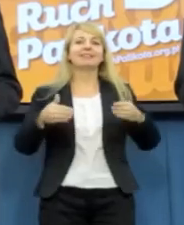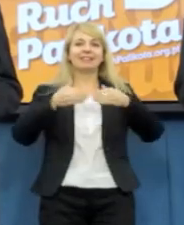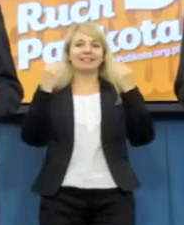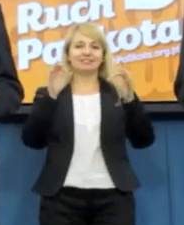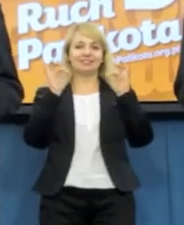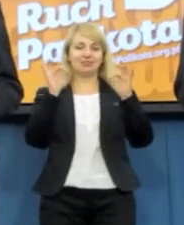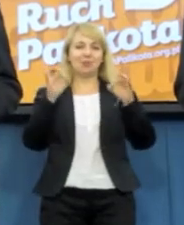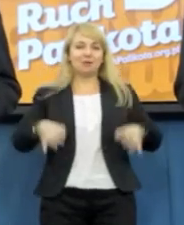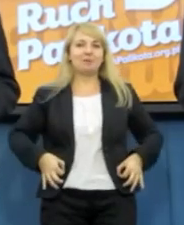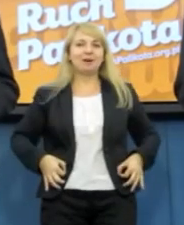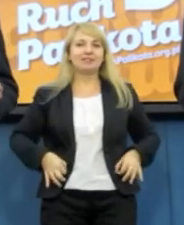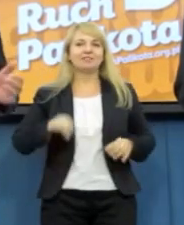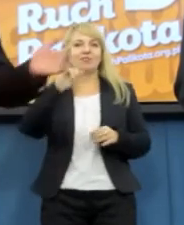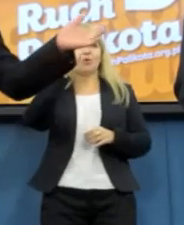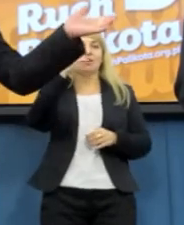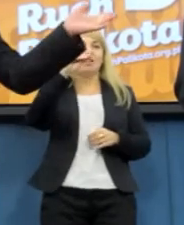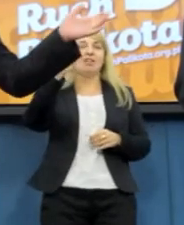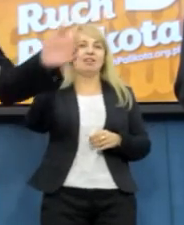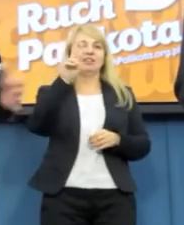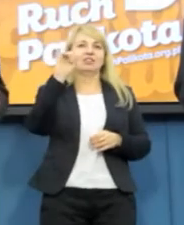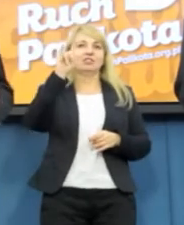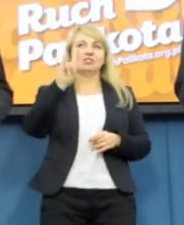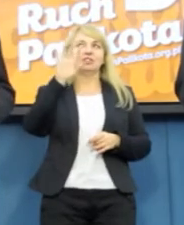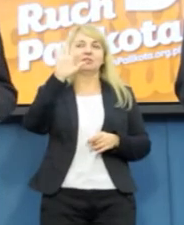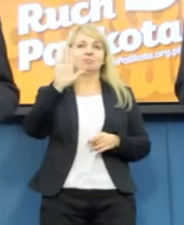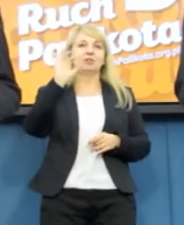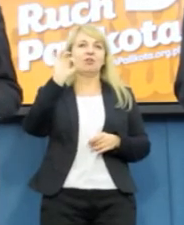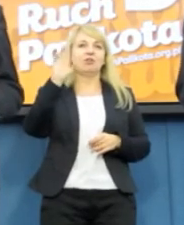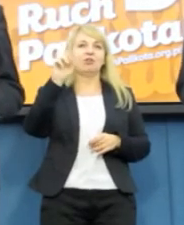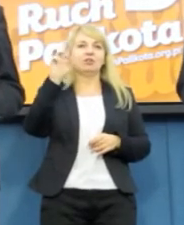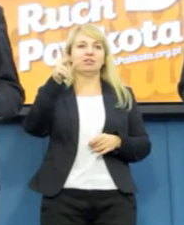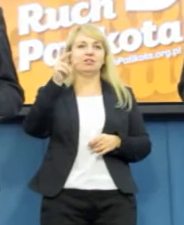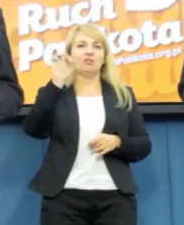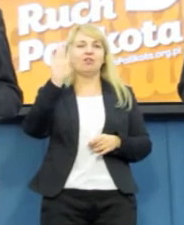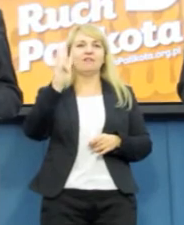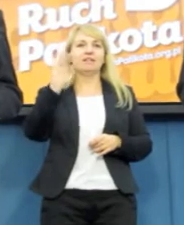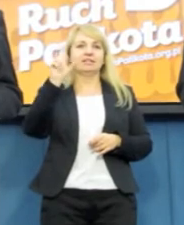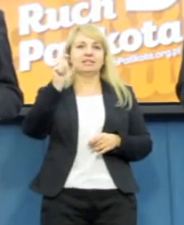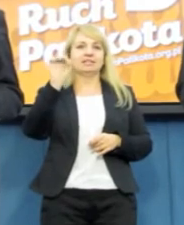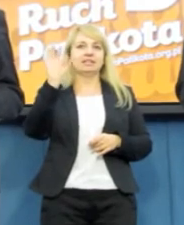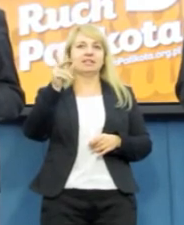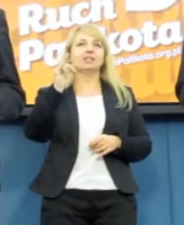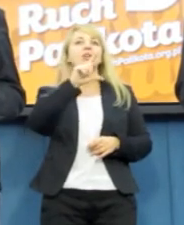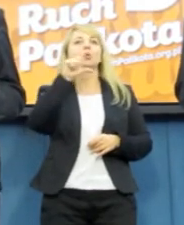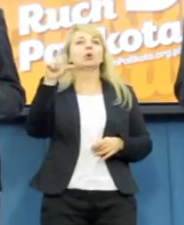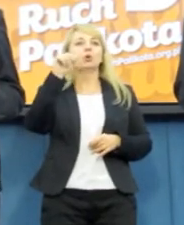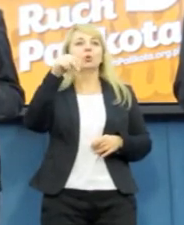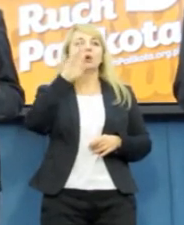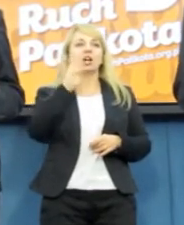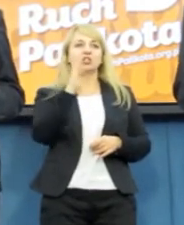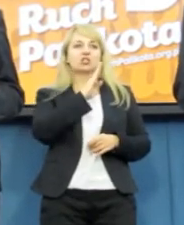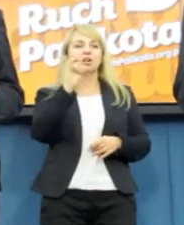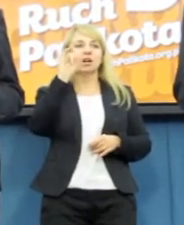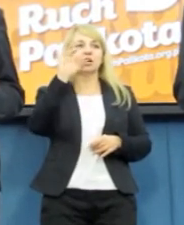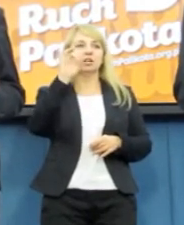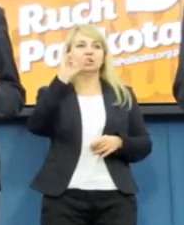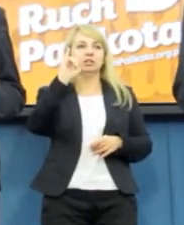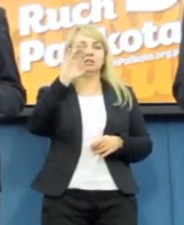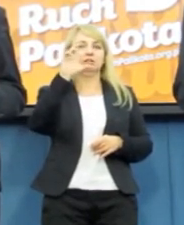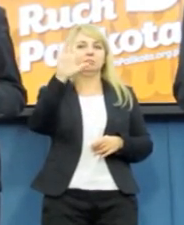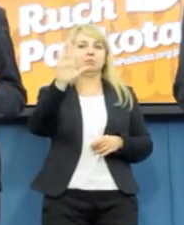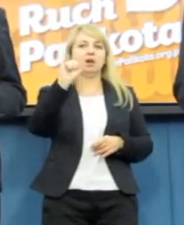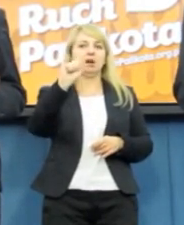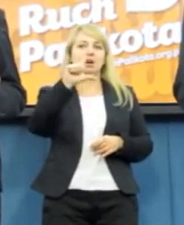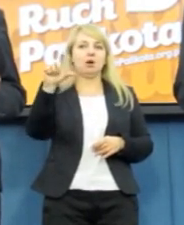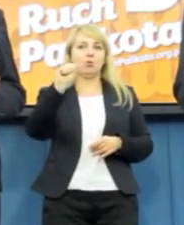Dzień dobry Państwu, Jerzy Borkowski, Łukasz Gibała. Witam serdecznie. Witam Państwa bardzo serdecznie. Chcielibyśmy się zaprezentować